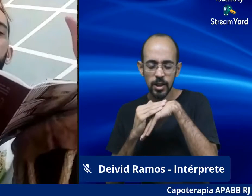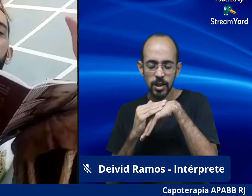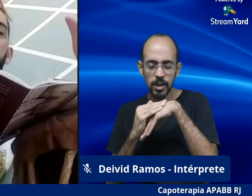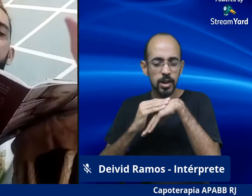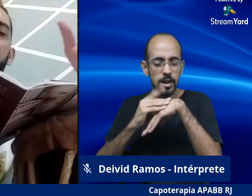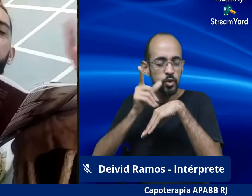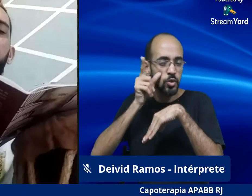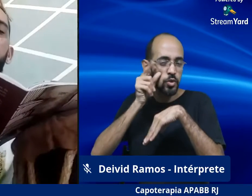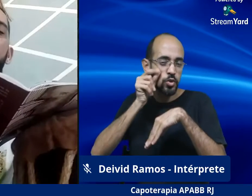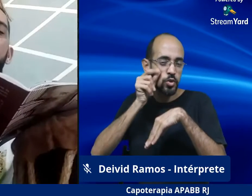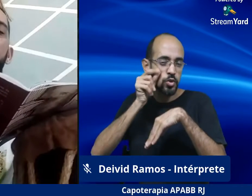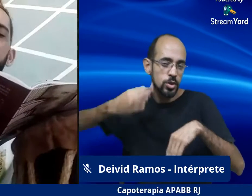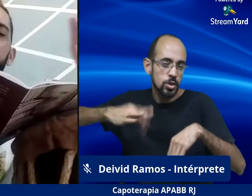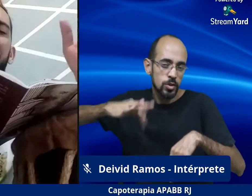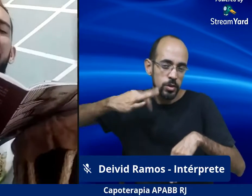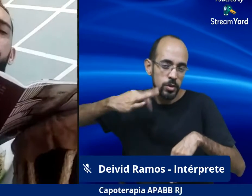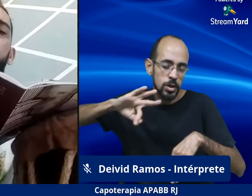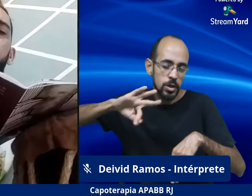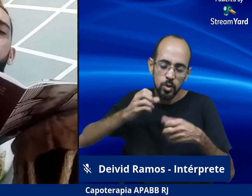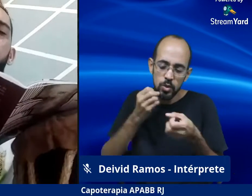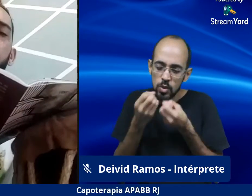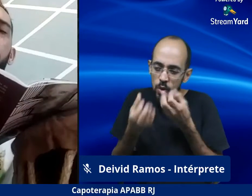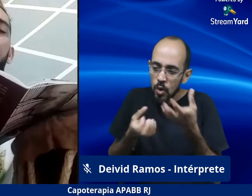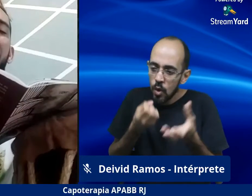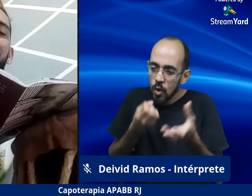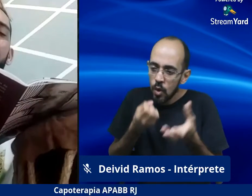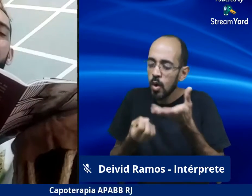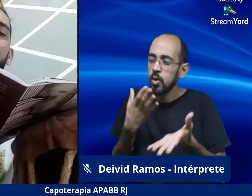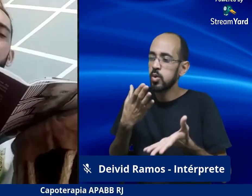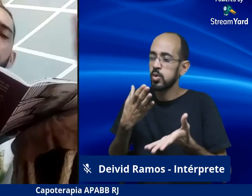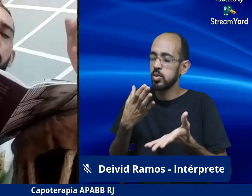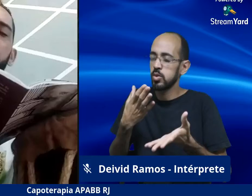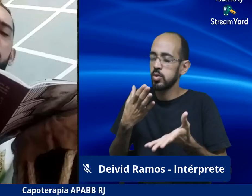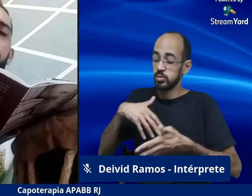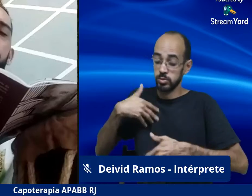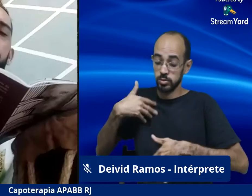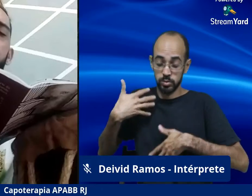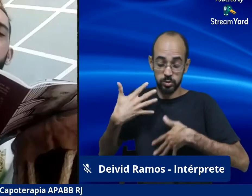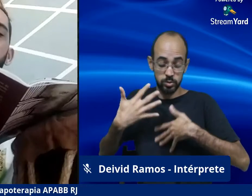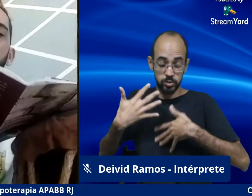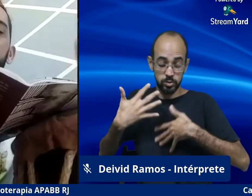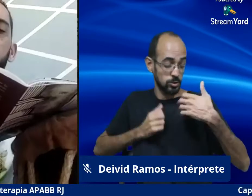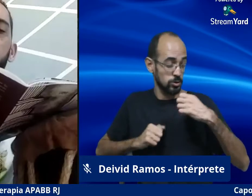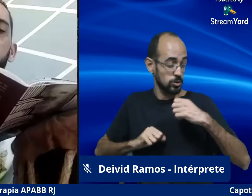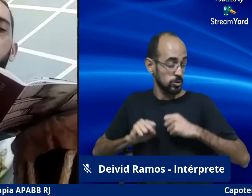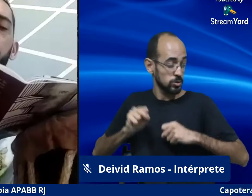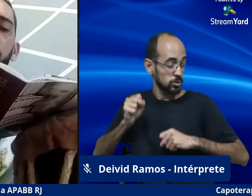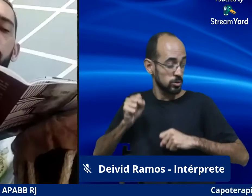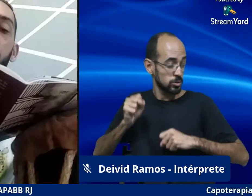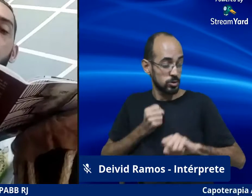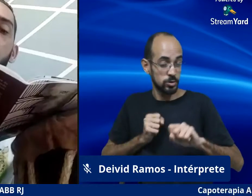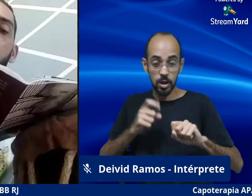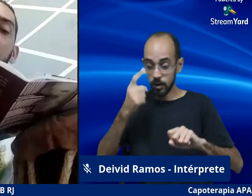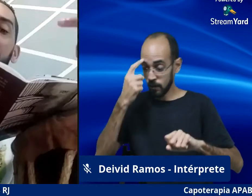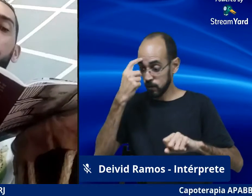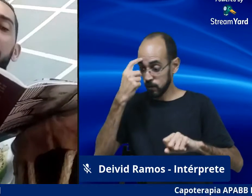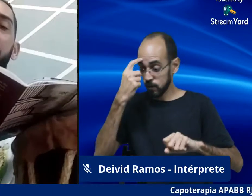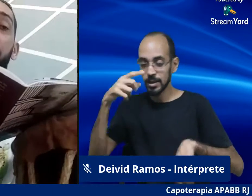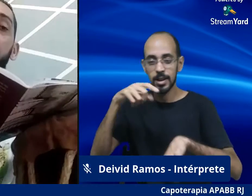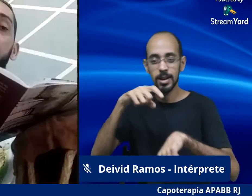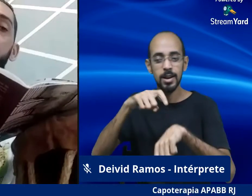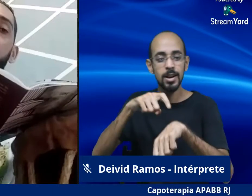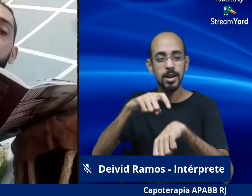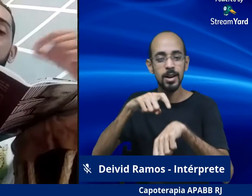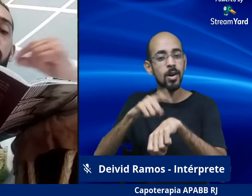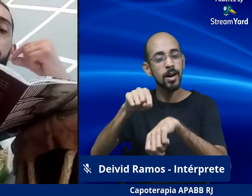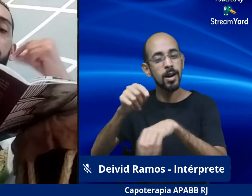desabafo, desafio, embaraço, embolada, improviso. Pode ser um convite ou até uma